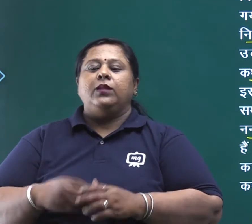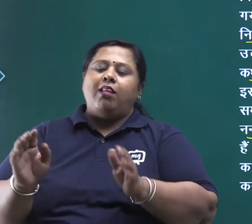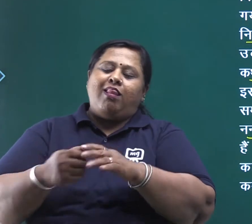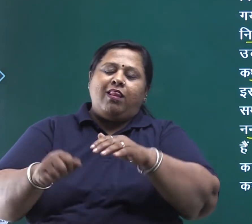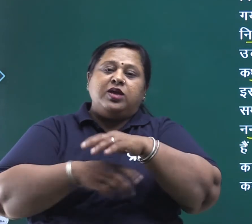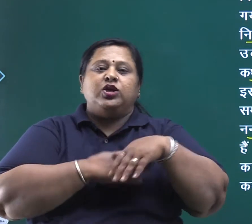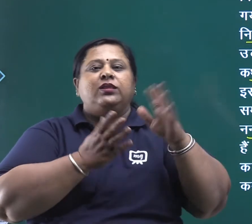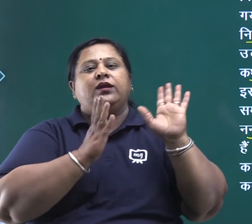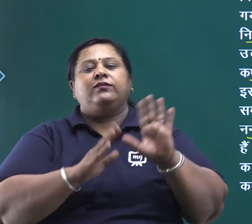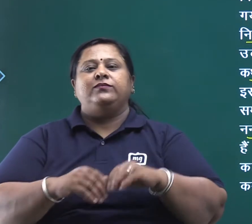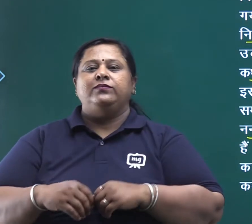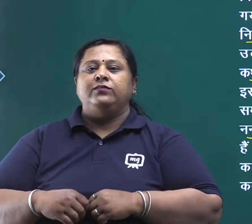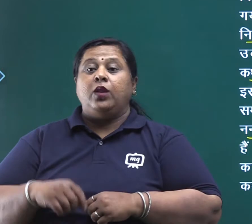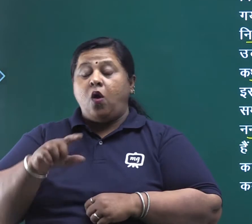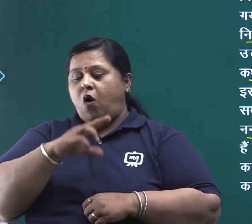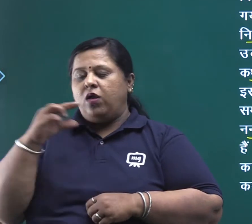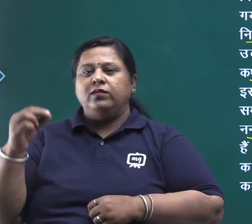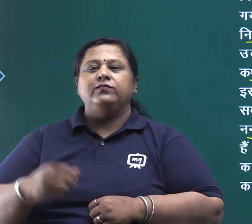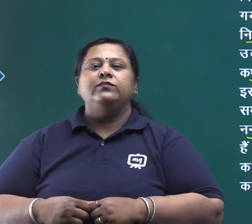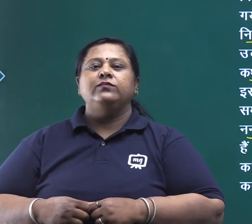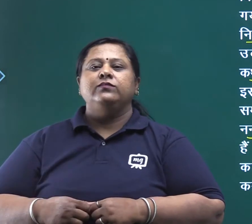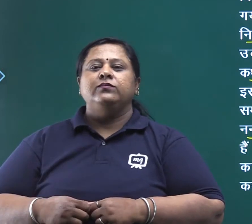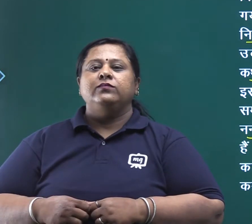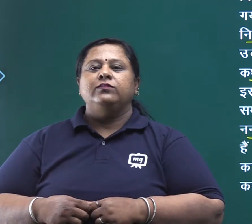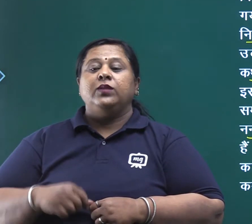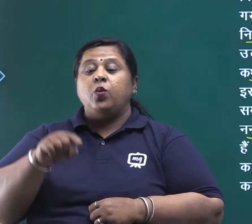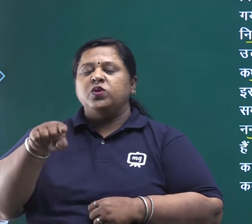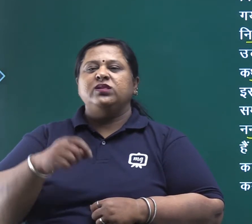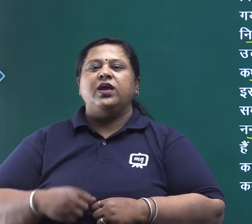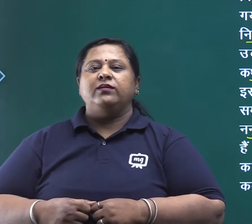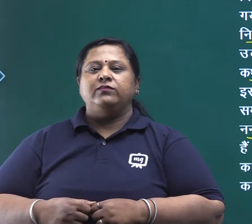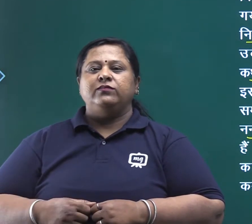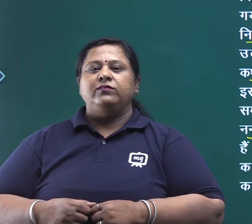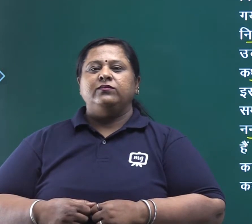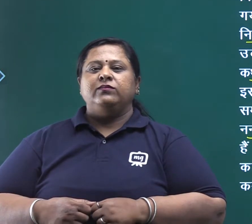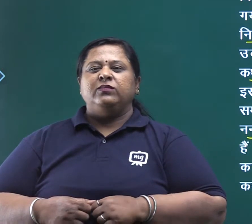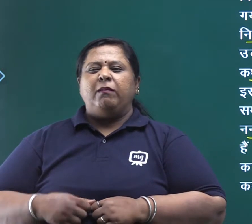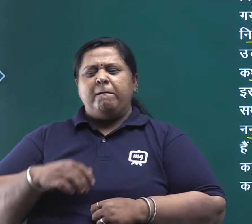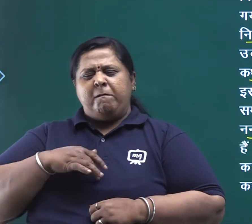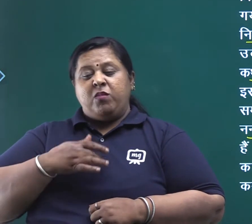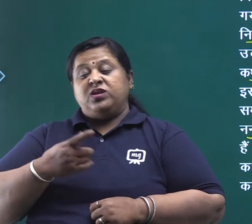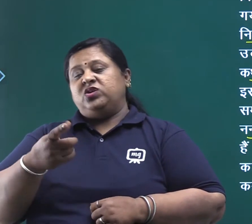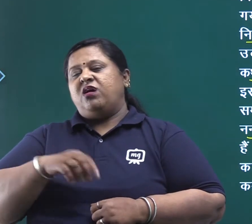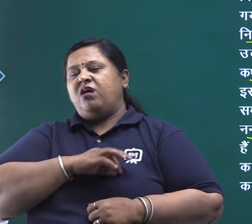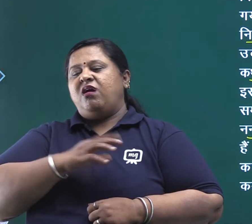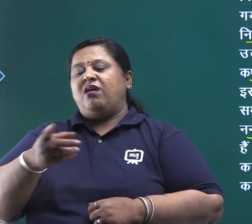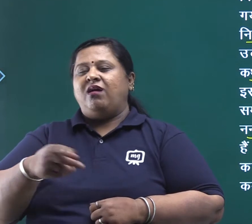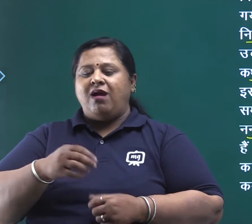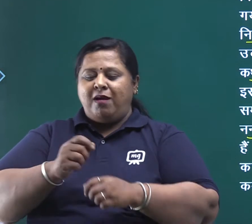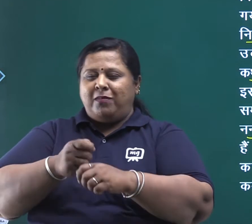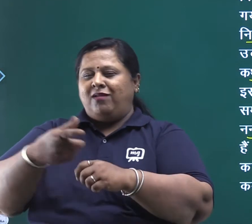ले जाते हैं और उनसे मनचाहा काम करवाकर